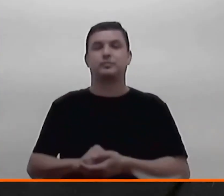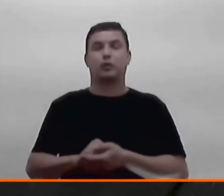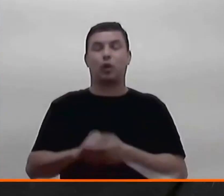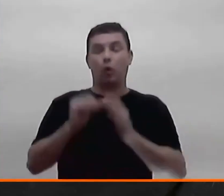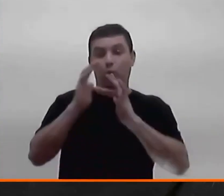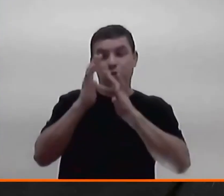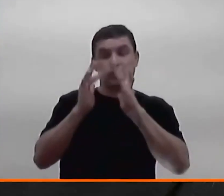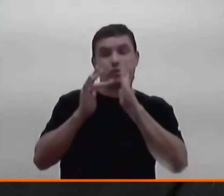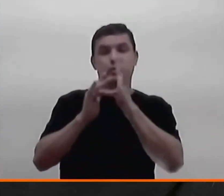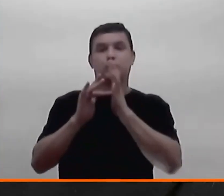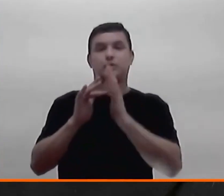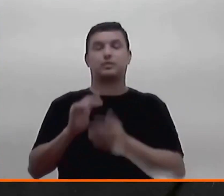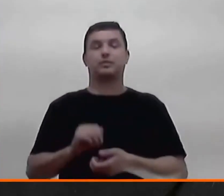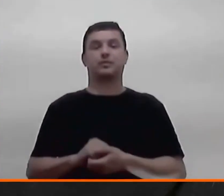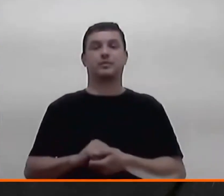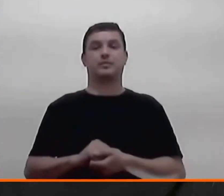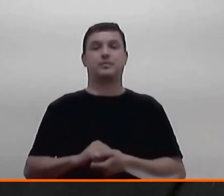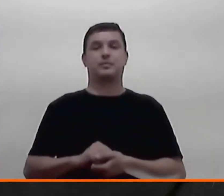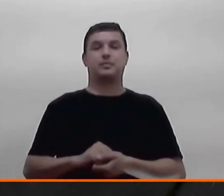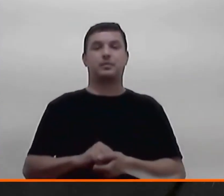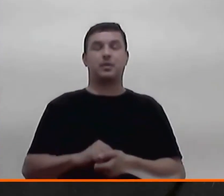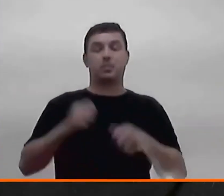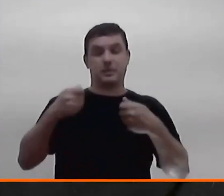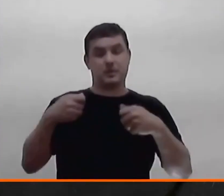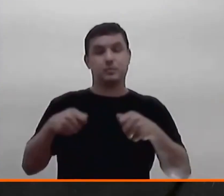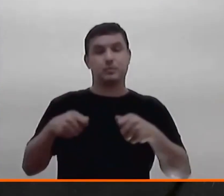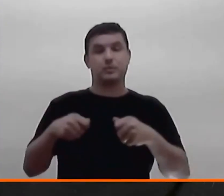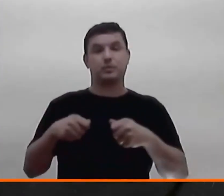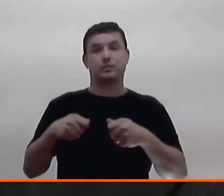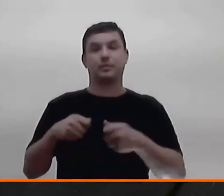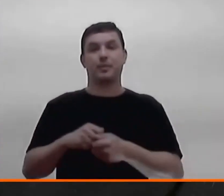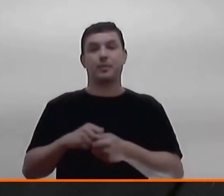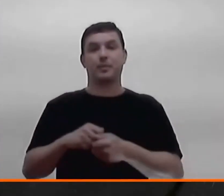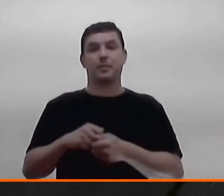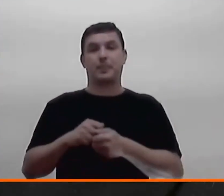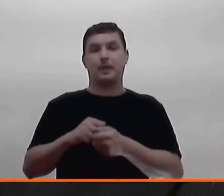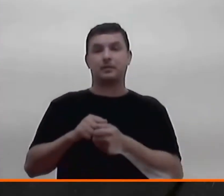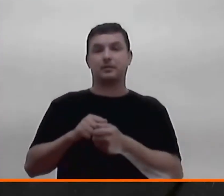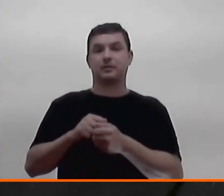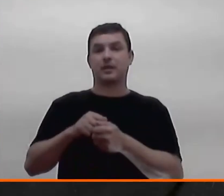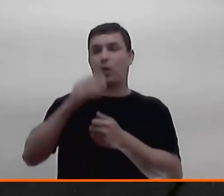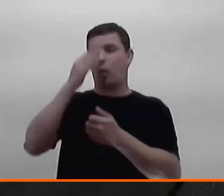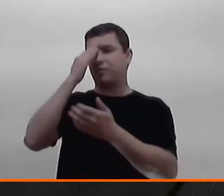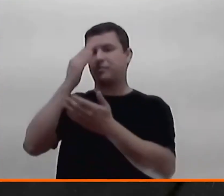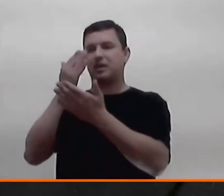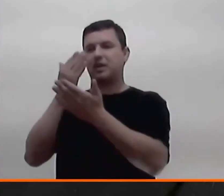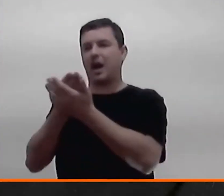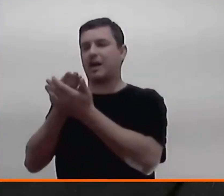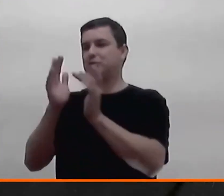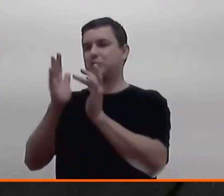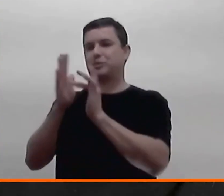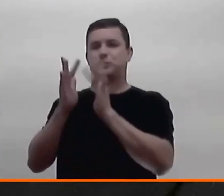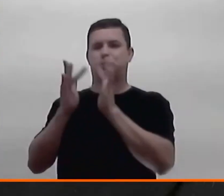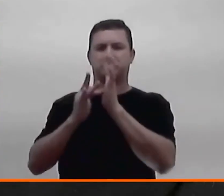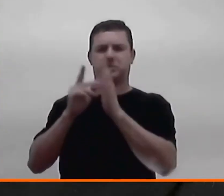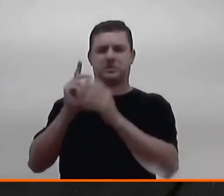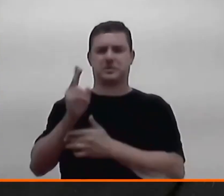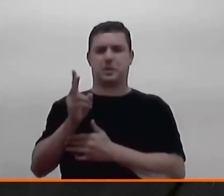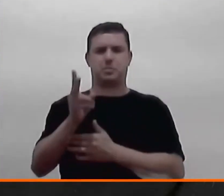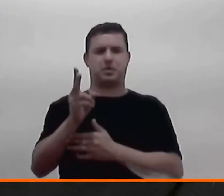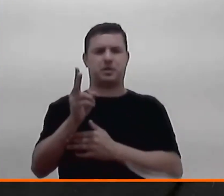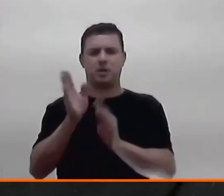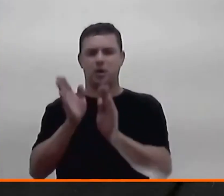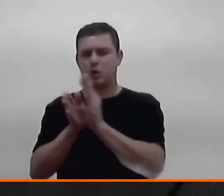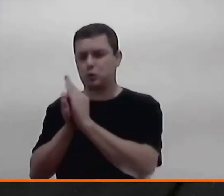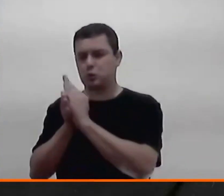temos onde nos refugiar. Aliás, nós temos em quem nos refugiar. Esse refúgio nosso não é um